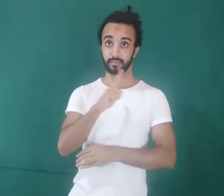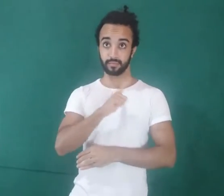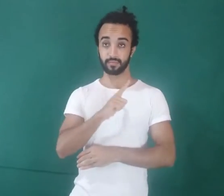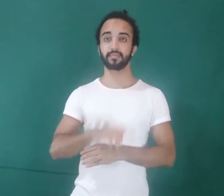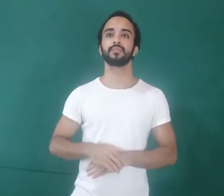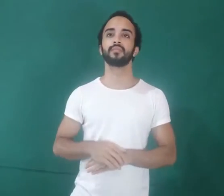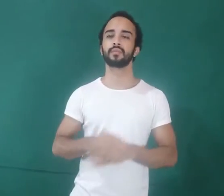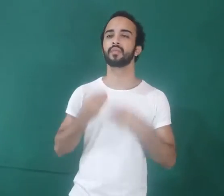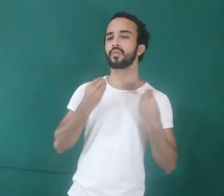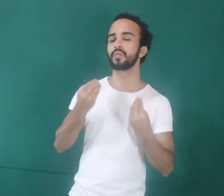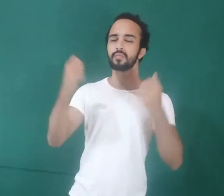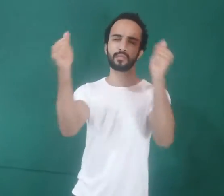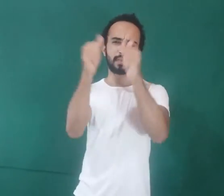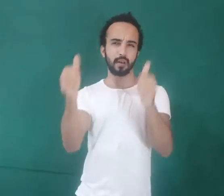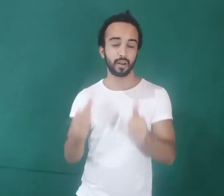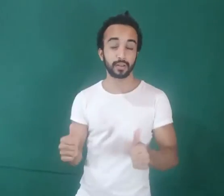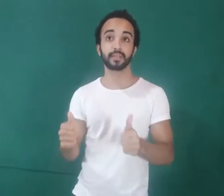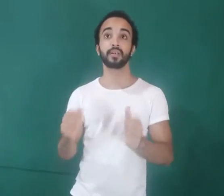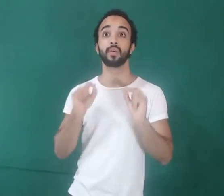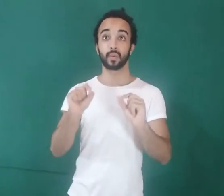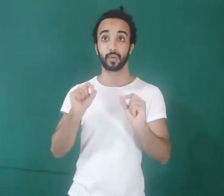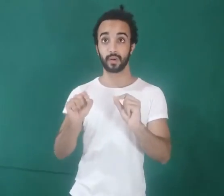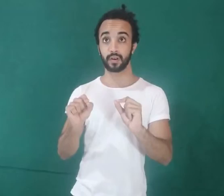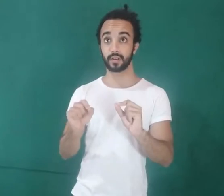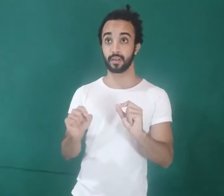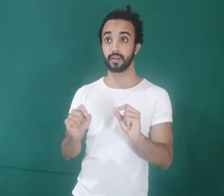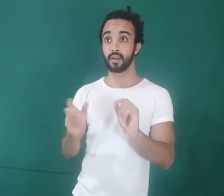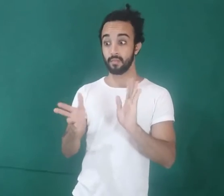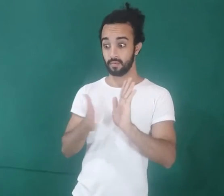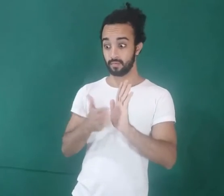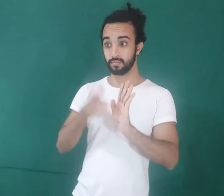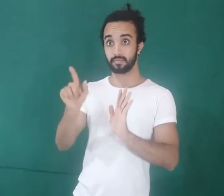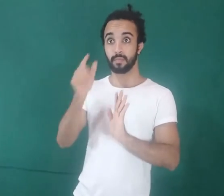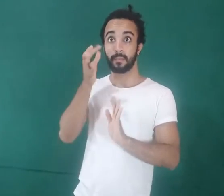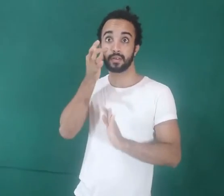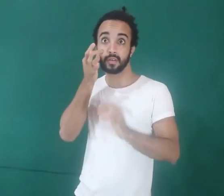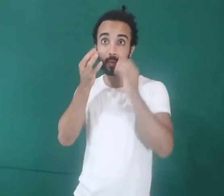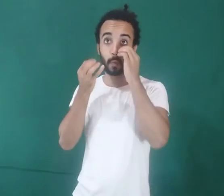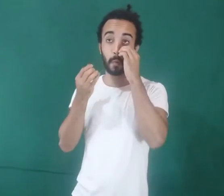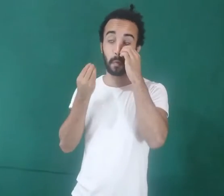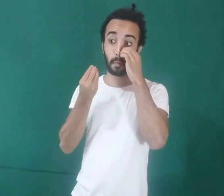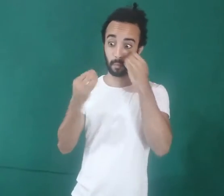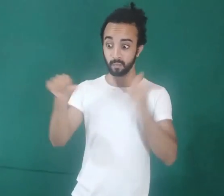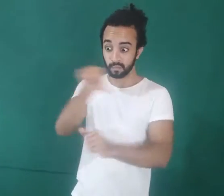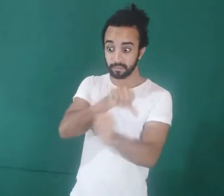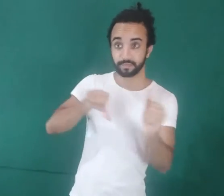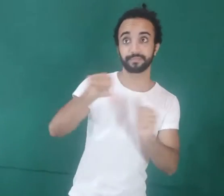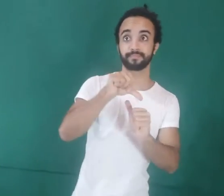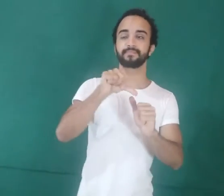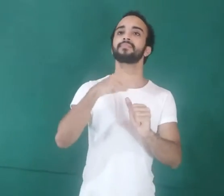instaurado. Como essa arte, que majoritariamente é pautada no presencial, pode se reinventar e aderir às novas